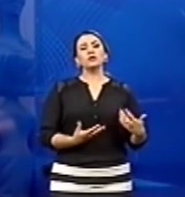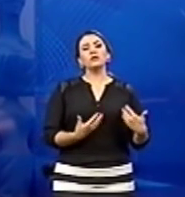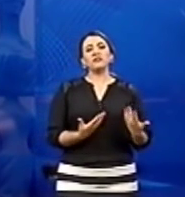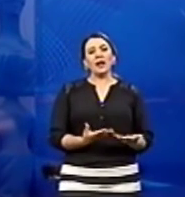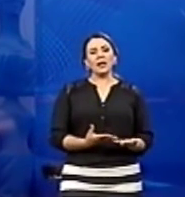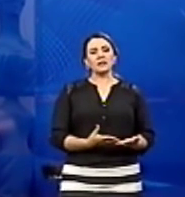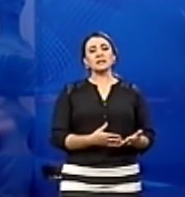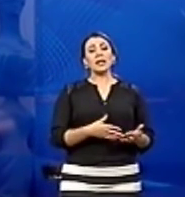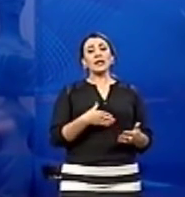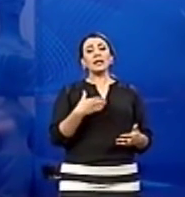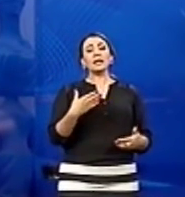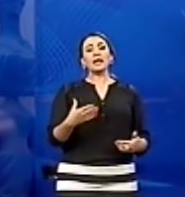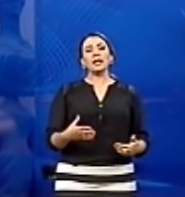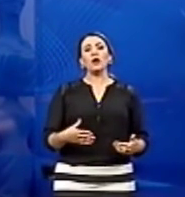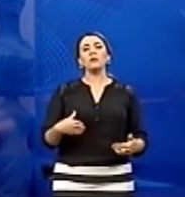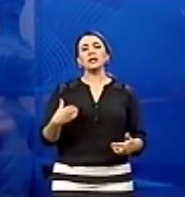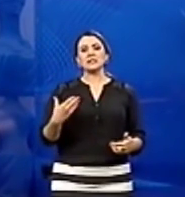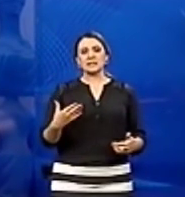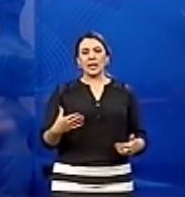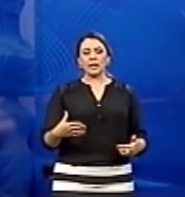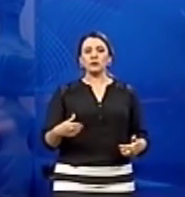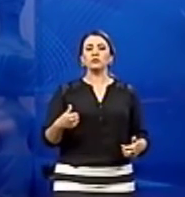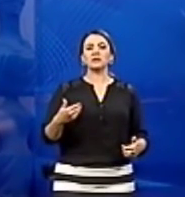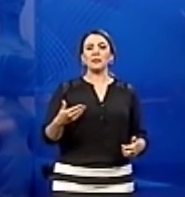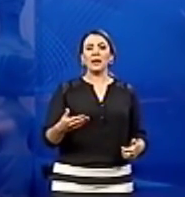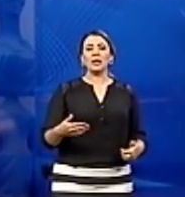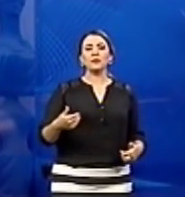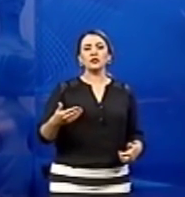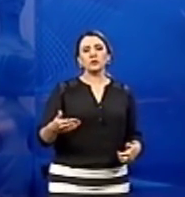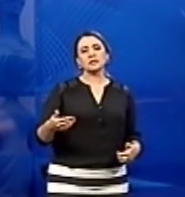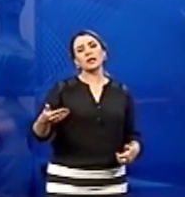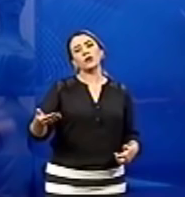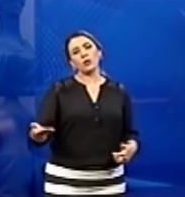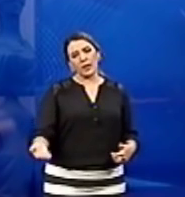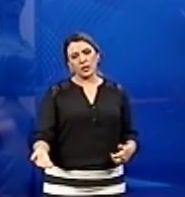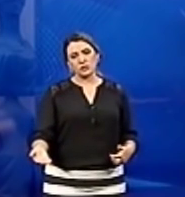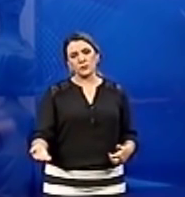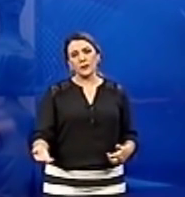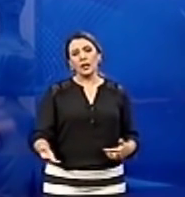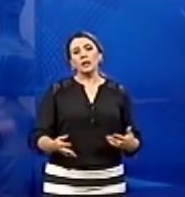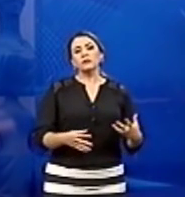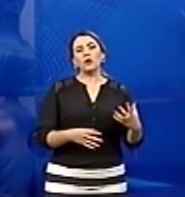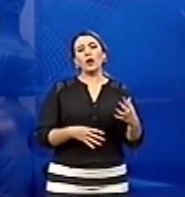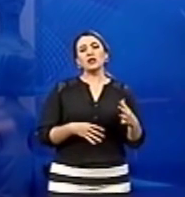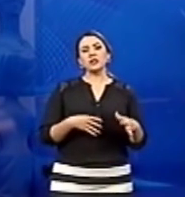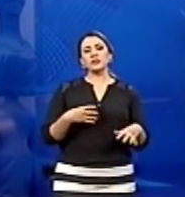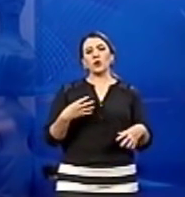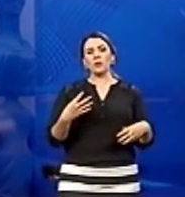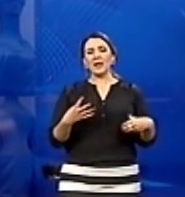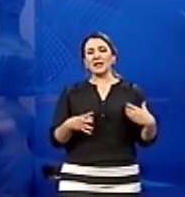Getúlio Vargas, ele cria o Ministério do Trabalho, Indústria e Comércio. Então, a gente